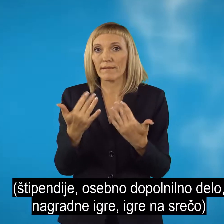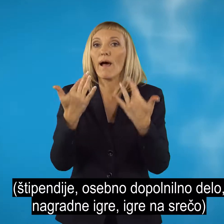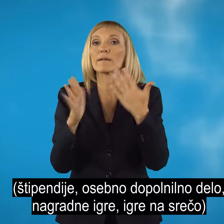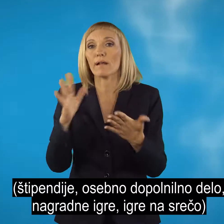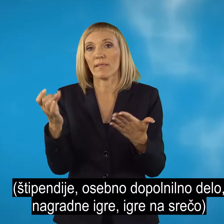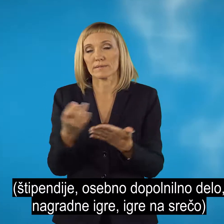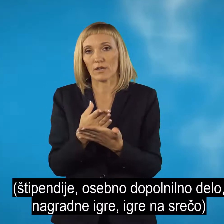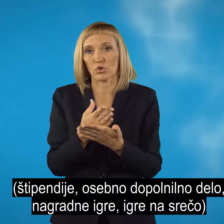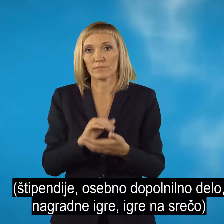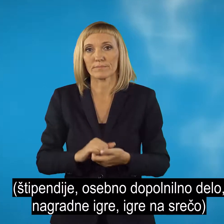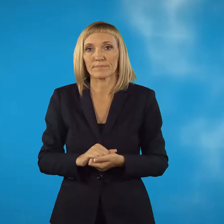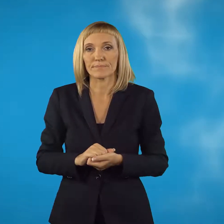igre na srečo.